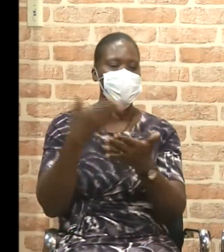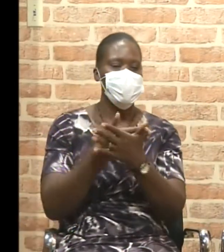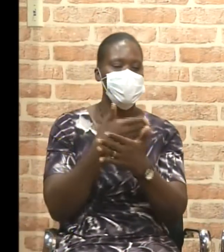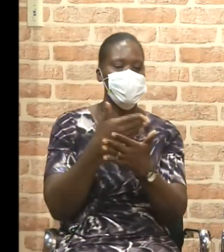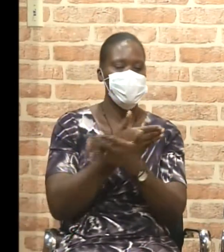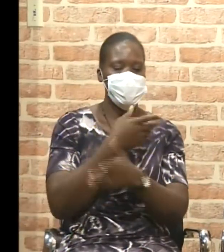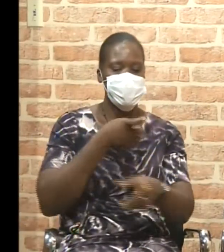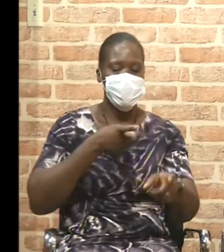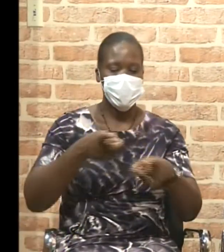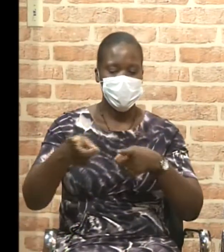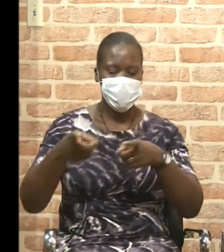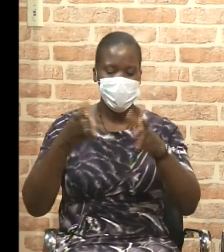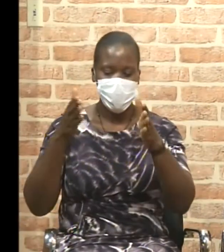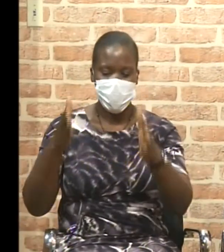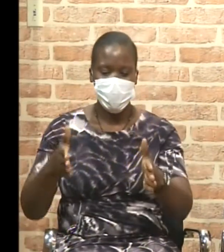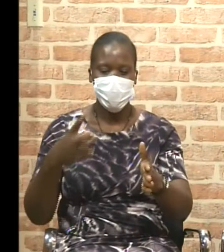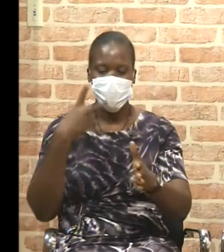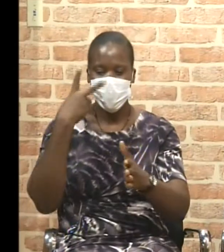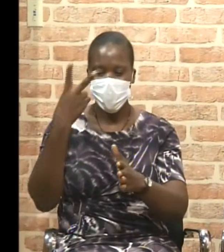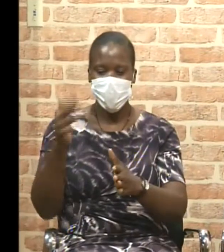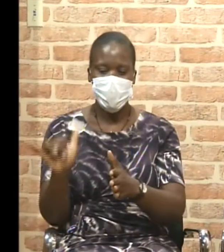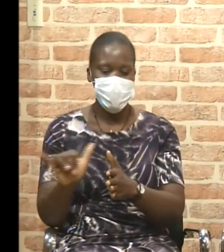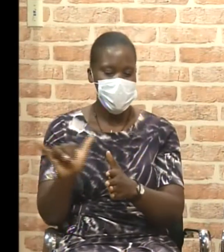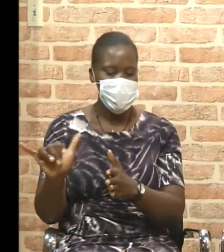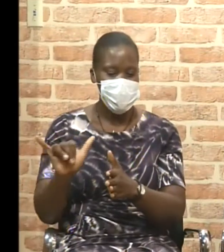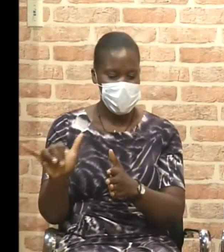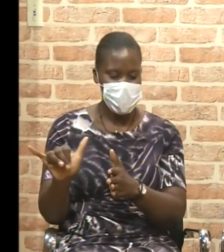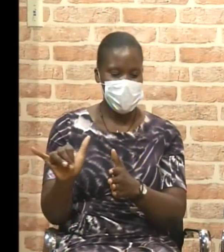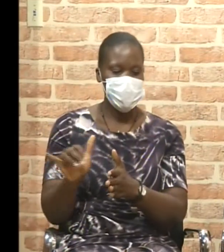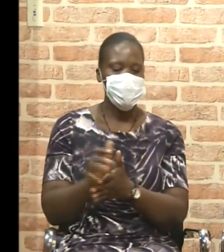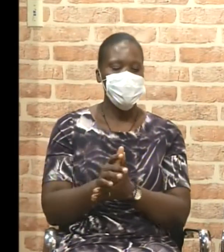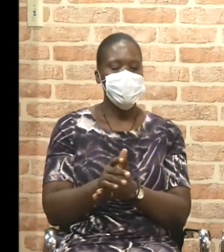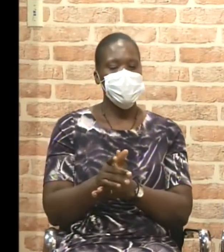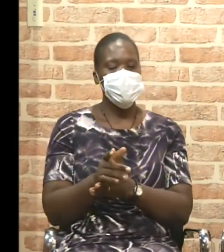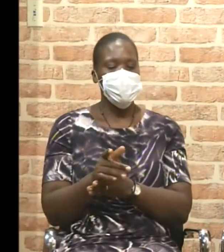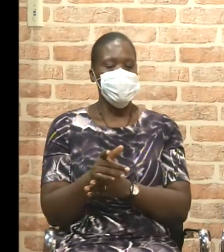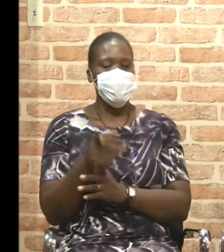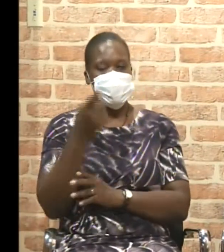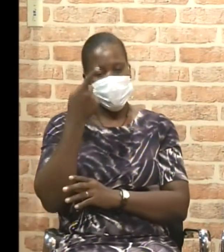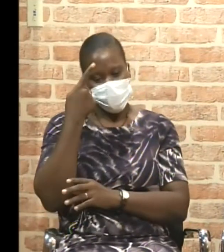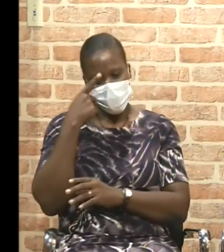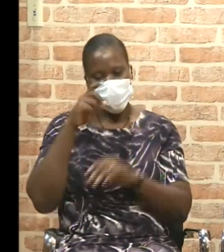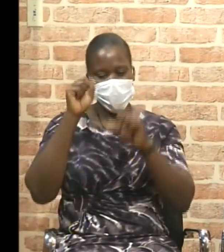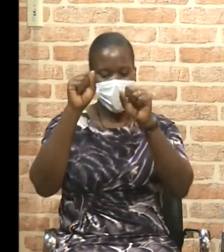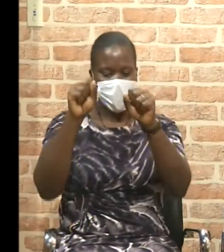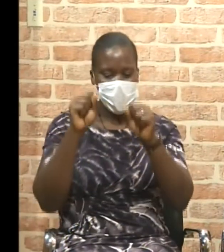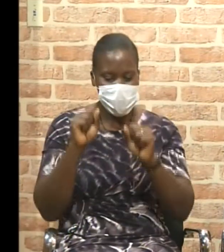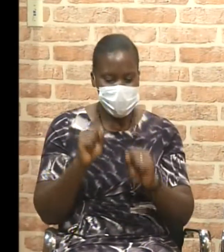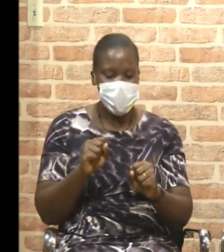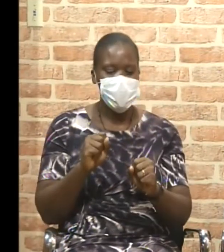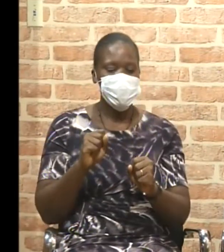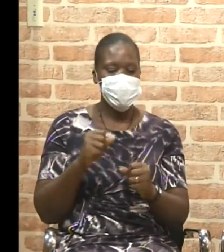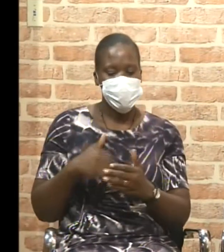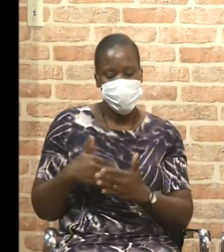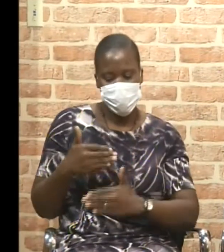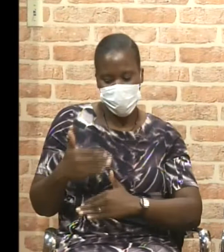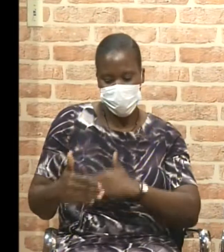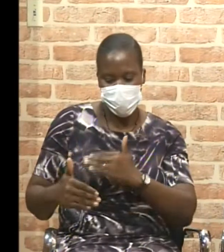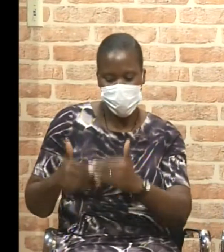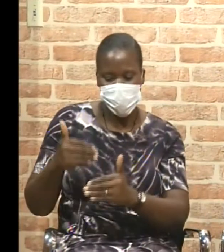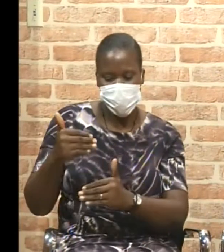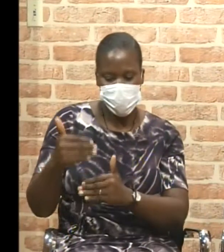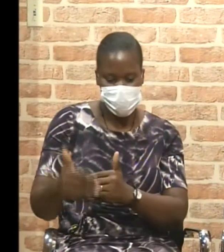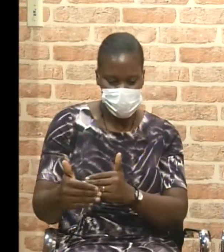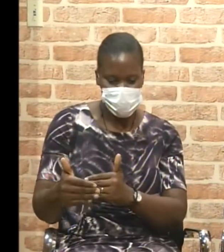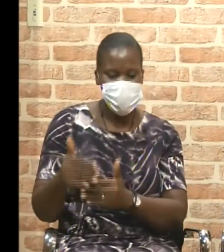nous ouais même point que nous t'apprêtons à entendre nous avec ancien de GA une façon vraiment pour capable garder qui amélioration qui capable porter dans ce